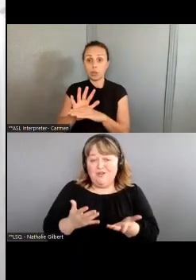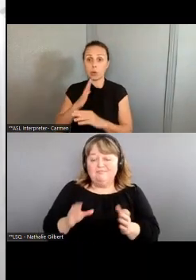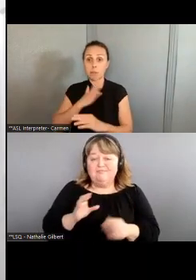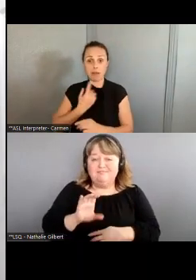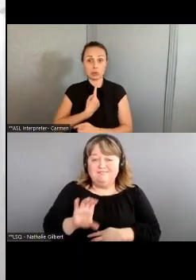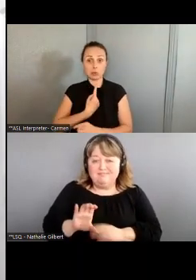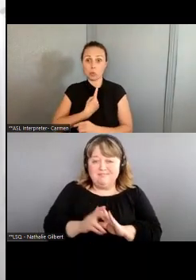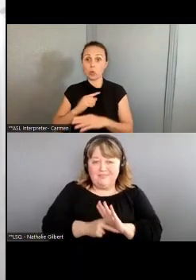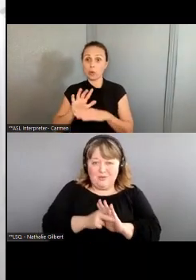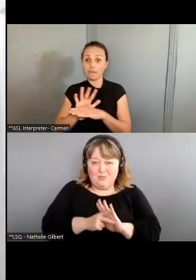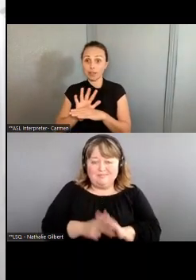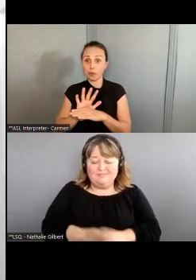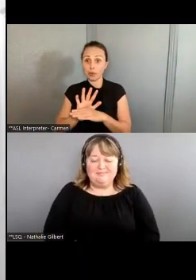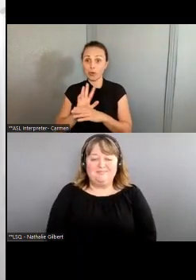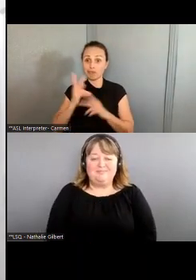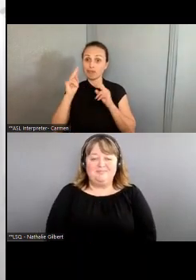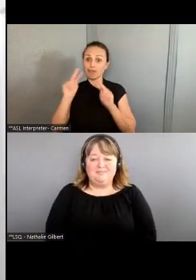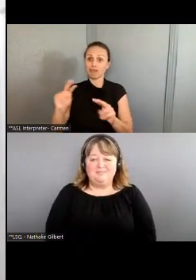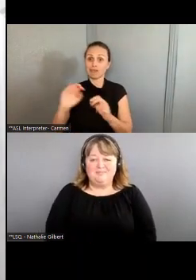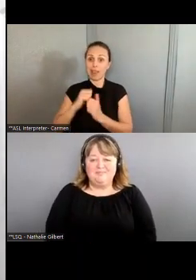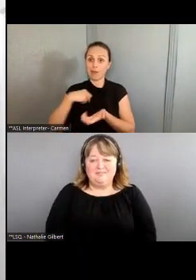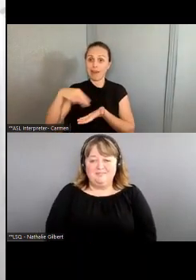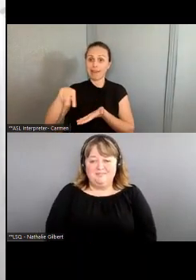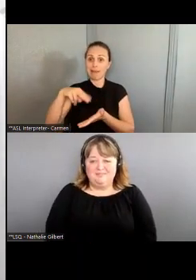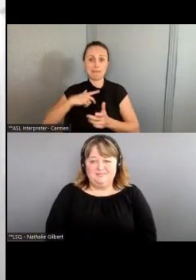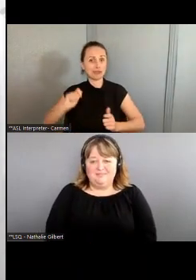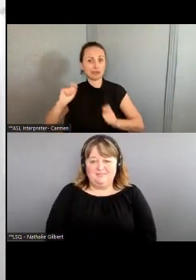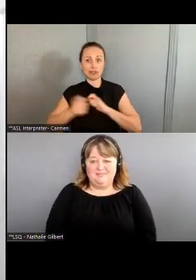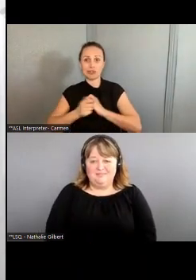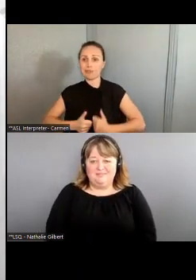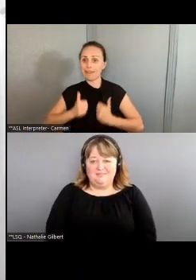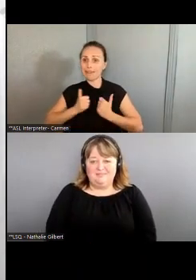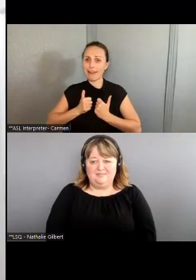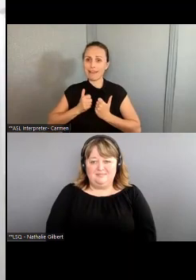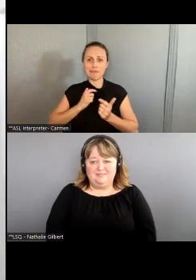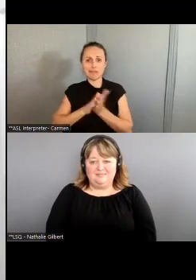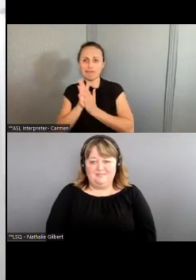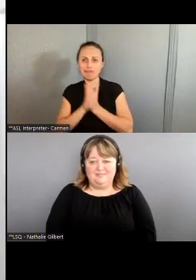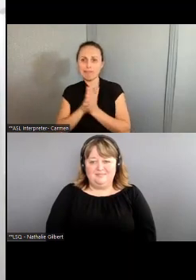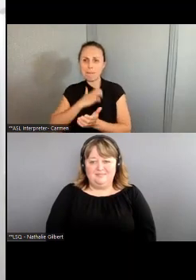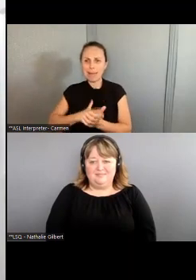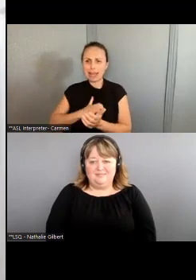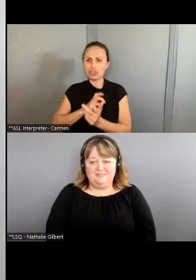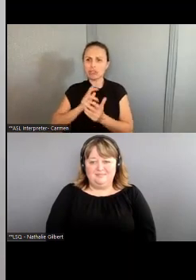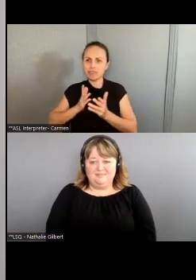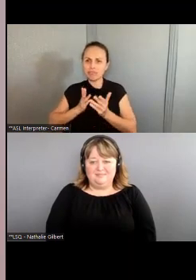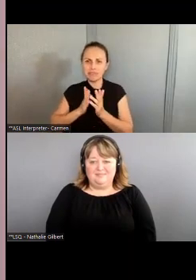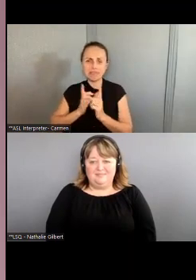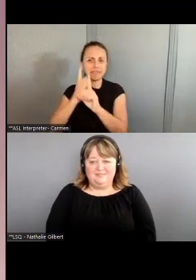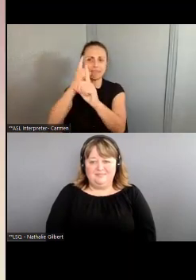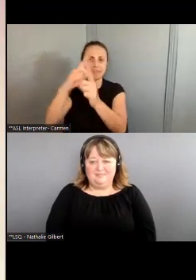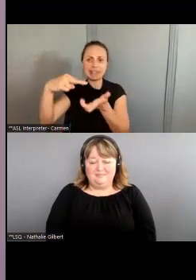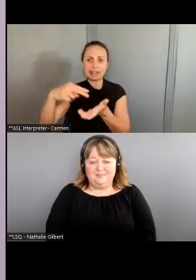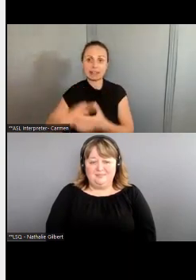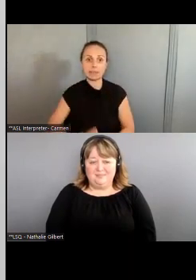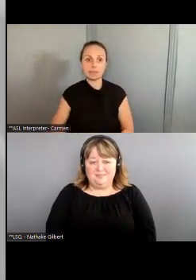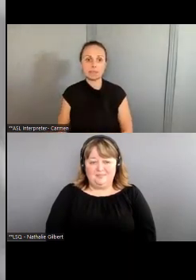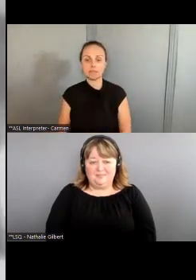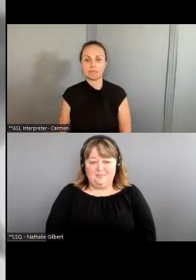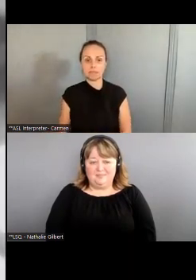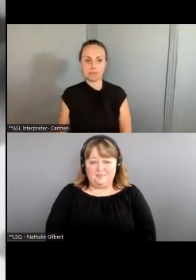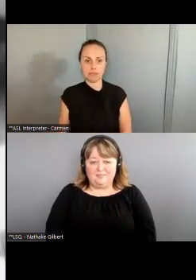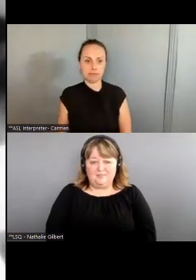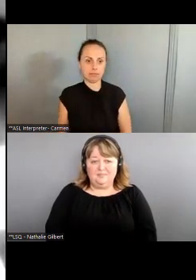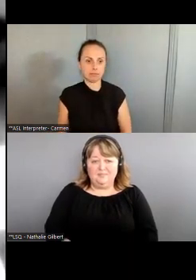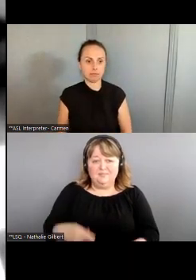videos so you can see how I've transformed my life to pursue my passion as a professional dancer. Je m'appelle Luca